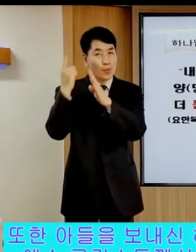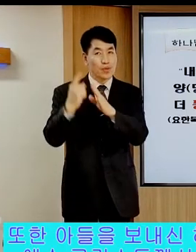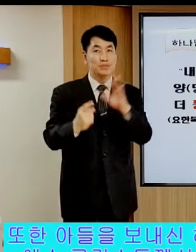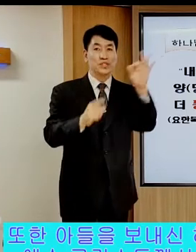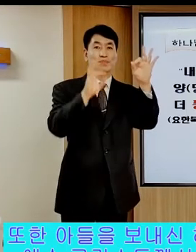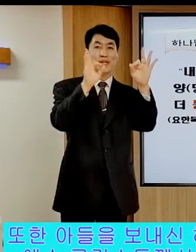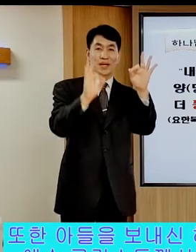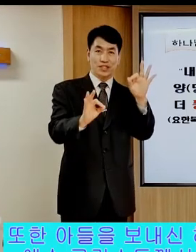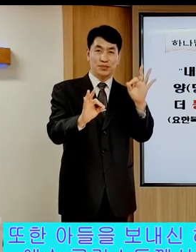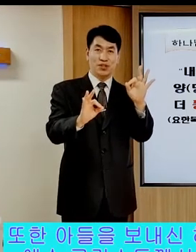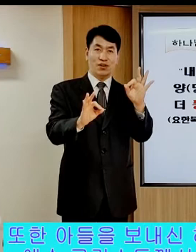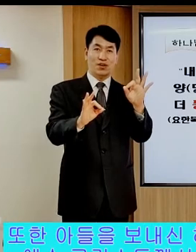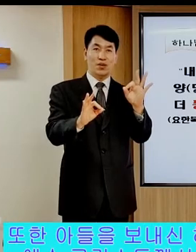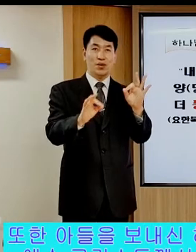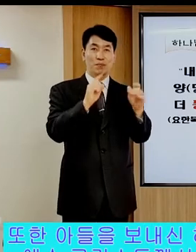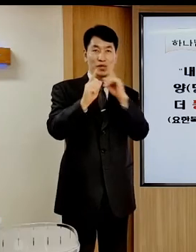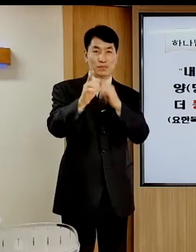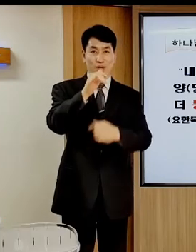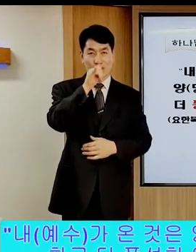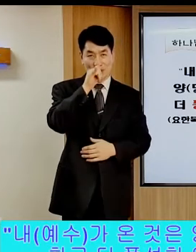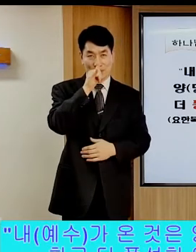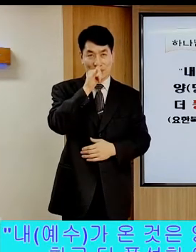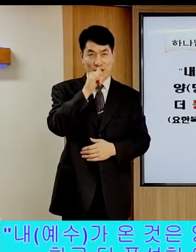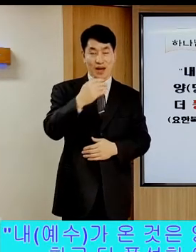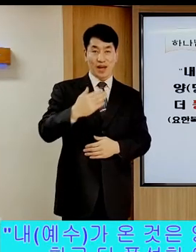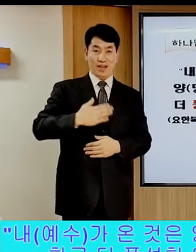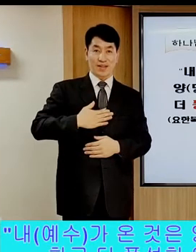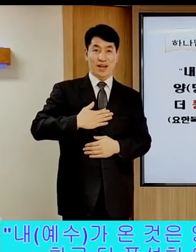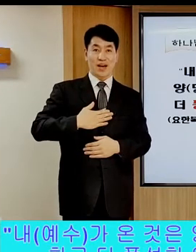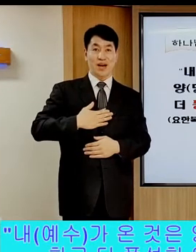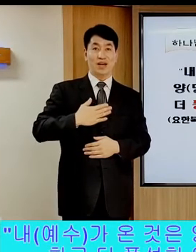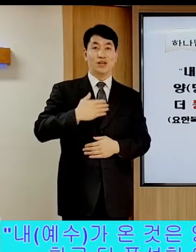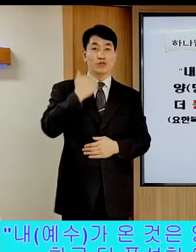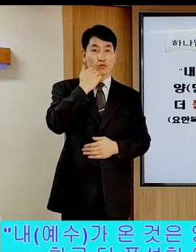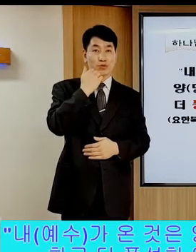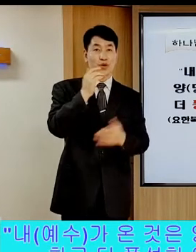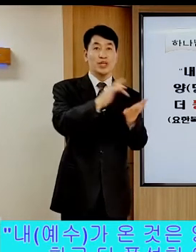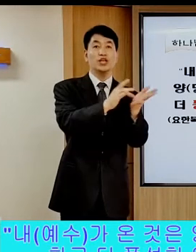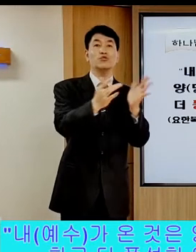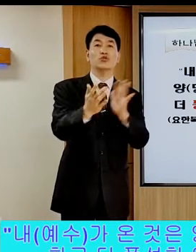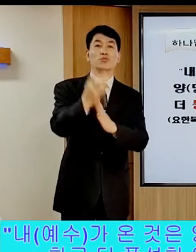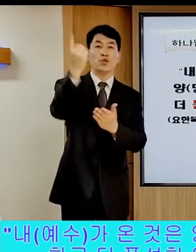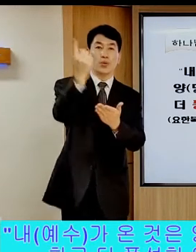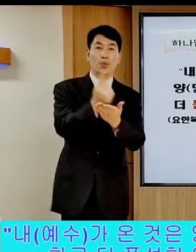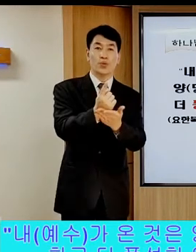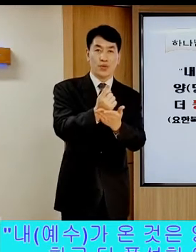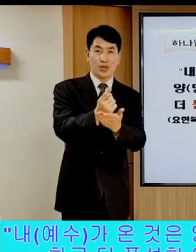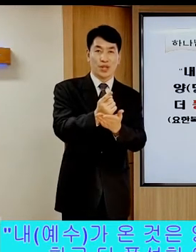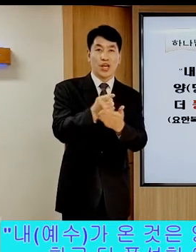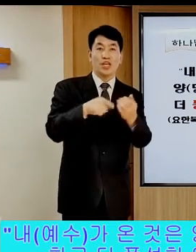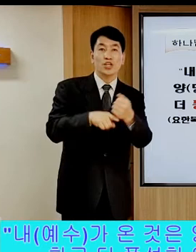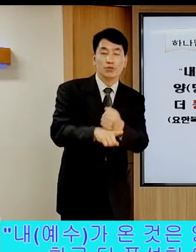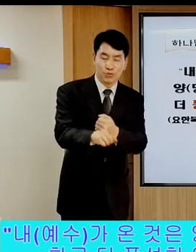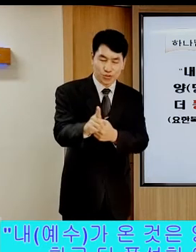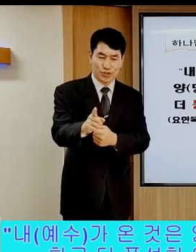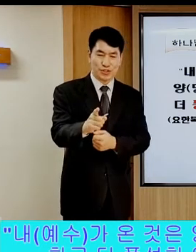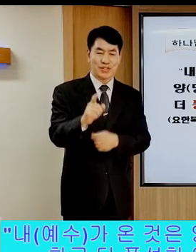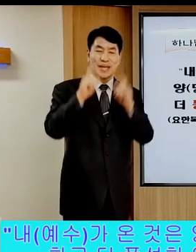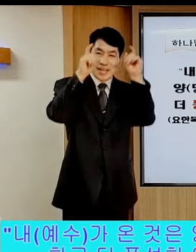요한복음 10장 10절 말씀하고 있습니다. 내가 누구죠? 예수님이 온 이유는